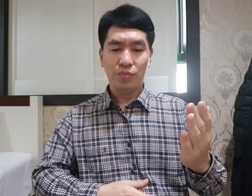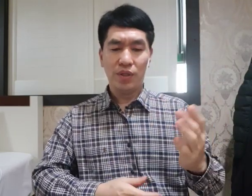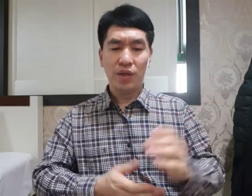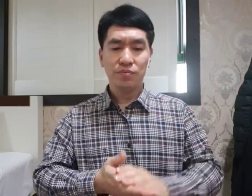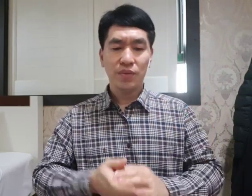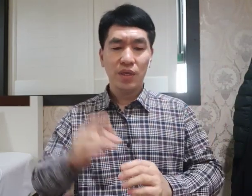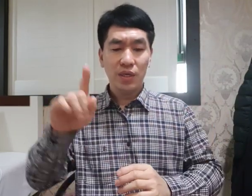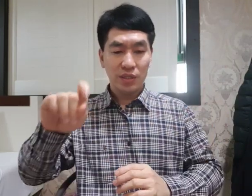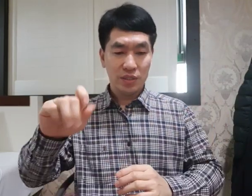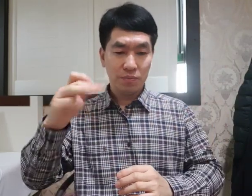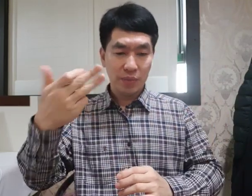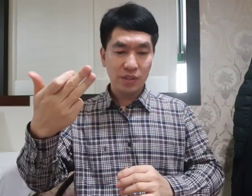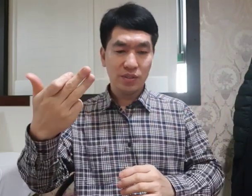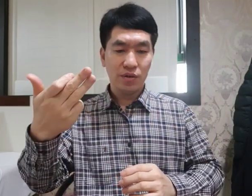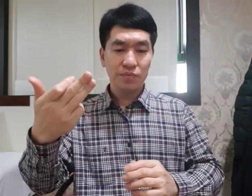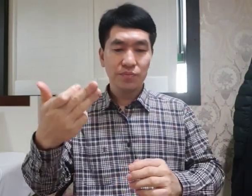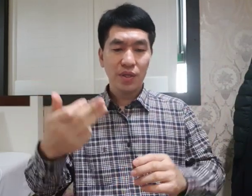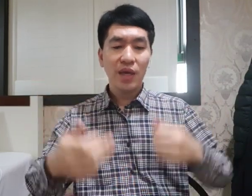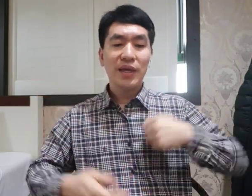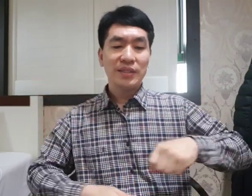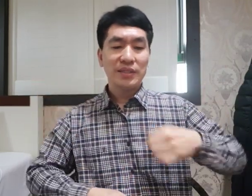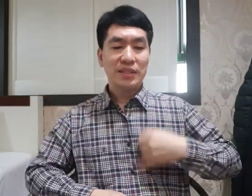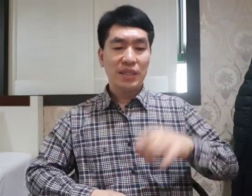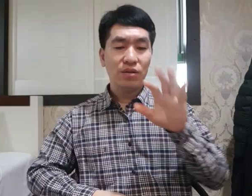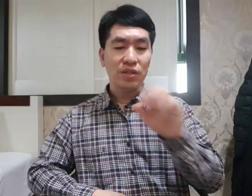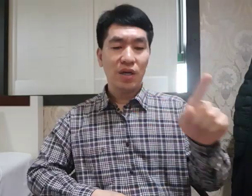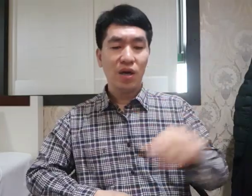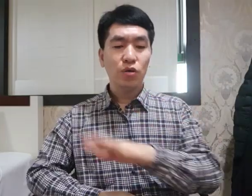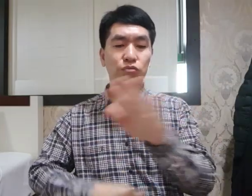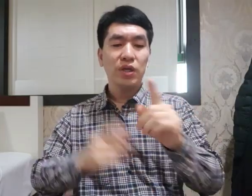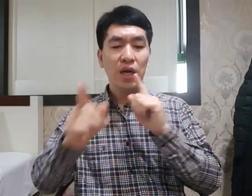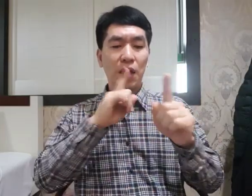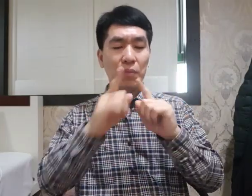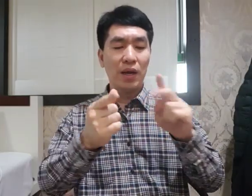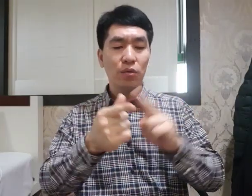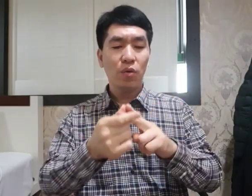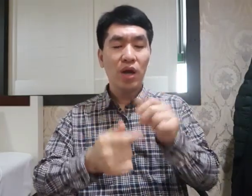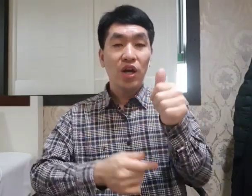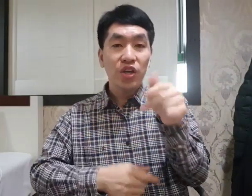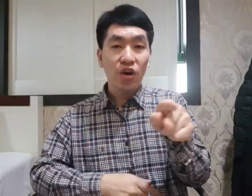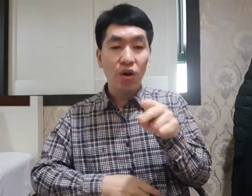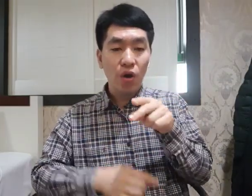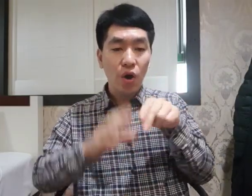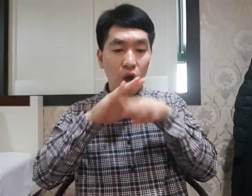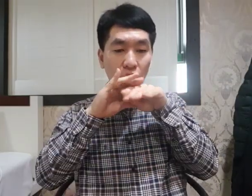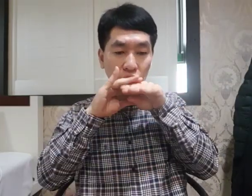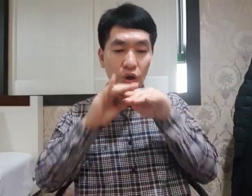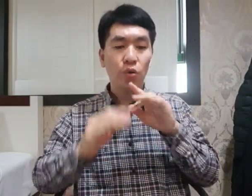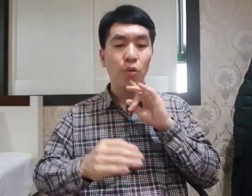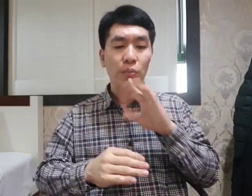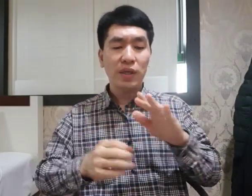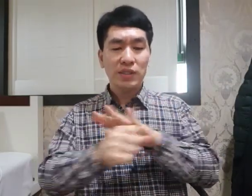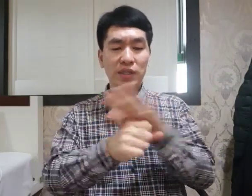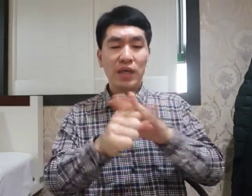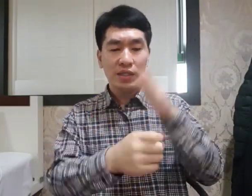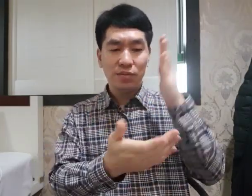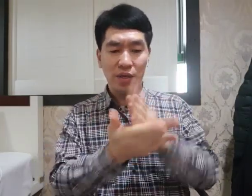됩니다. 18절 자녀들아 우리가 말과 혀로만 사랑하지